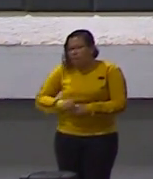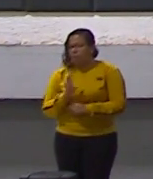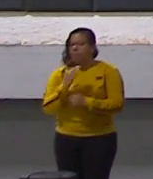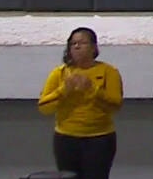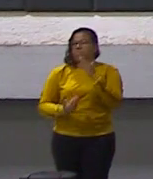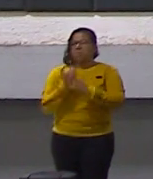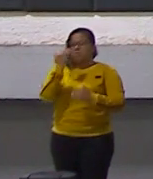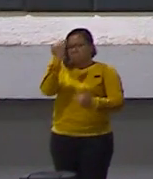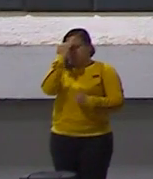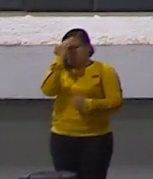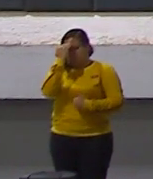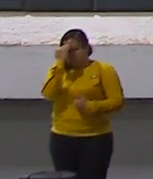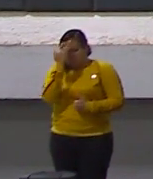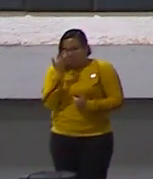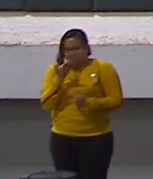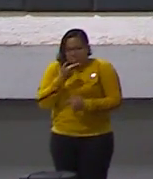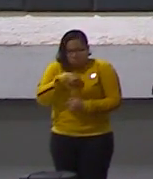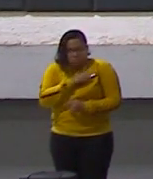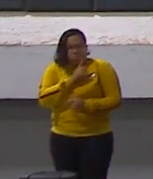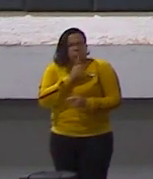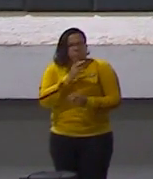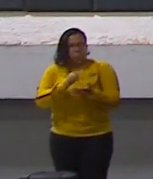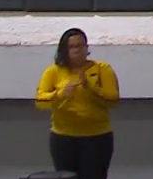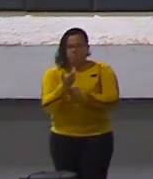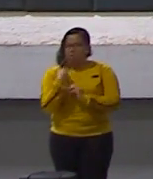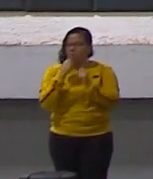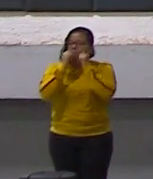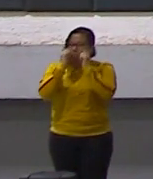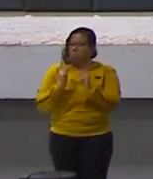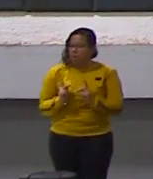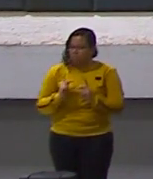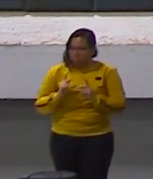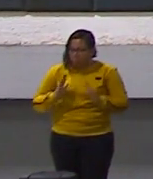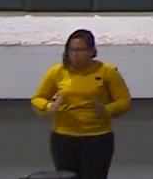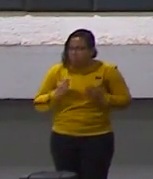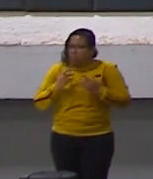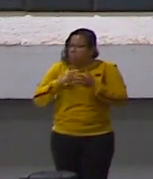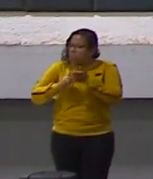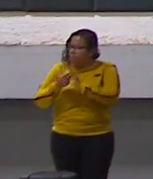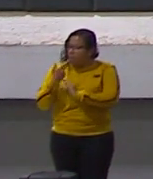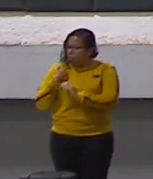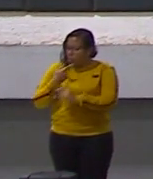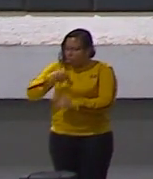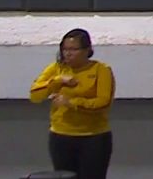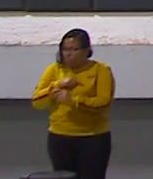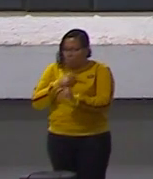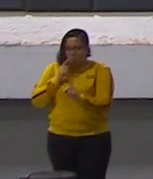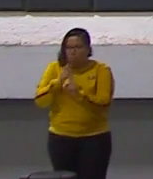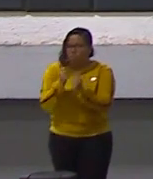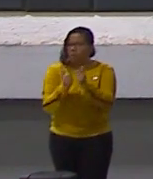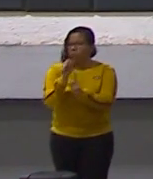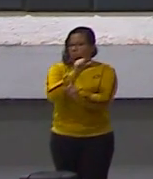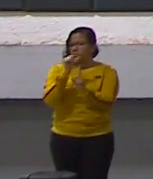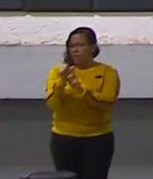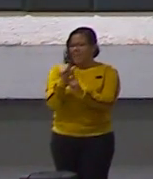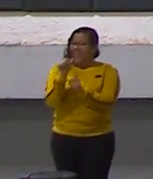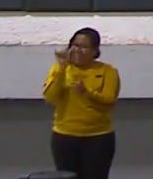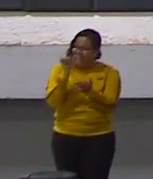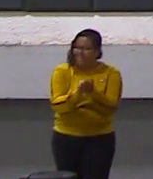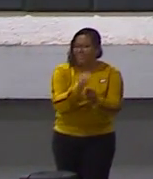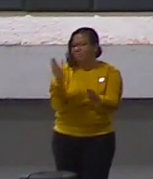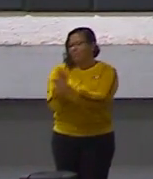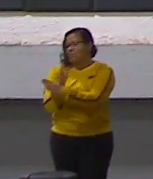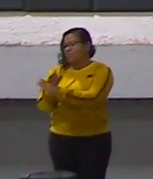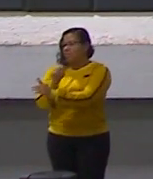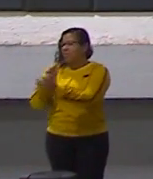conciencia de que somos seres humanos porque somos sociales ese es el problema de la tecnología